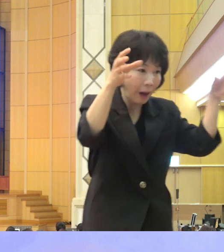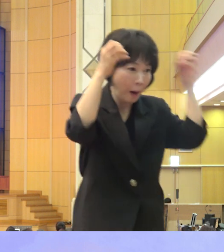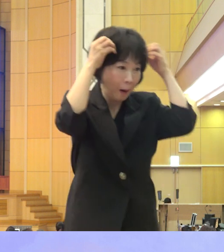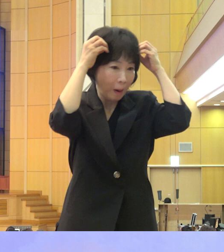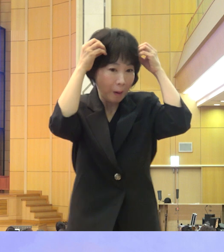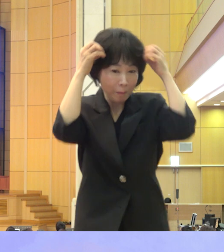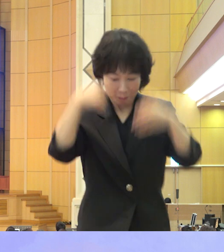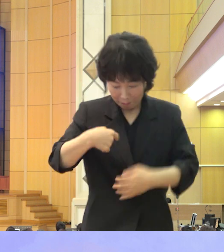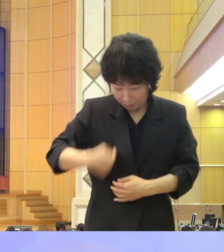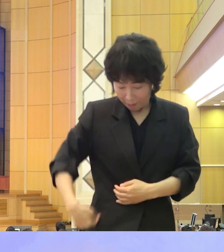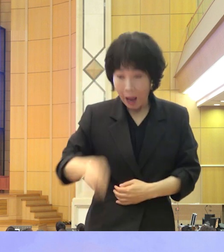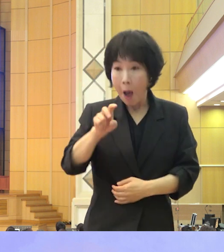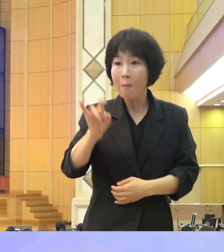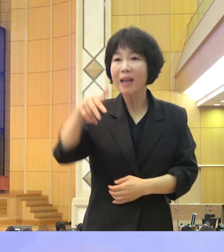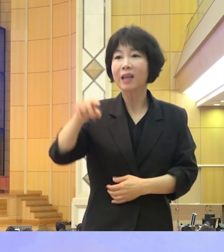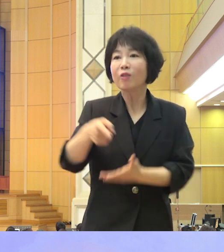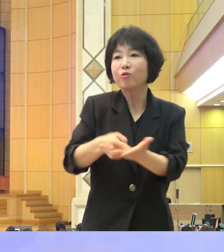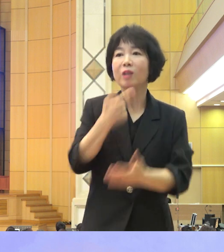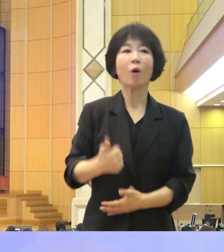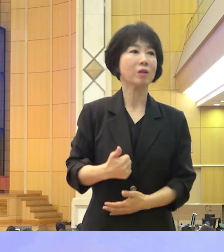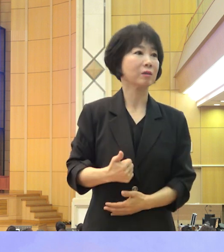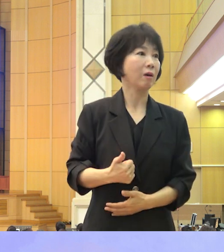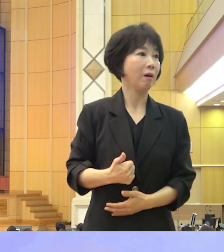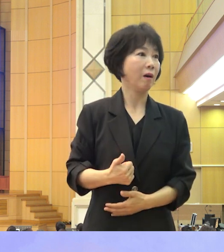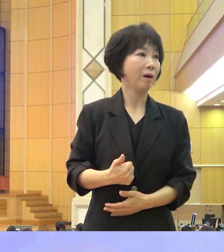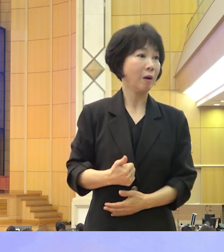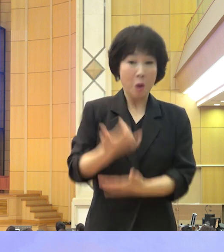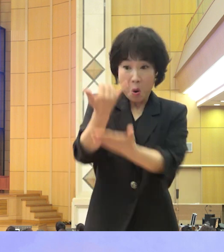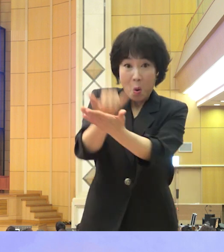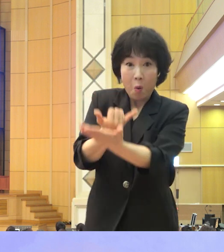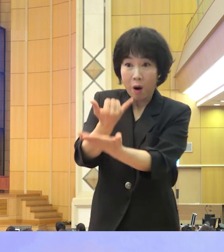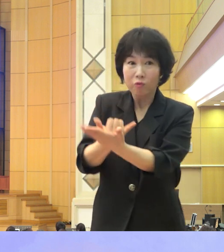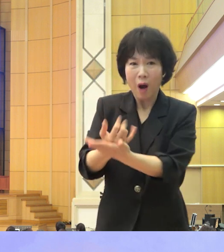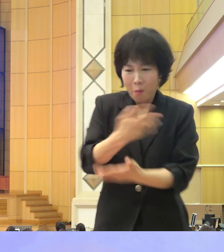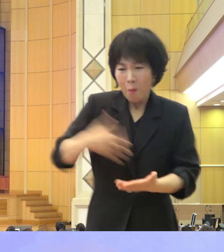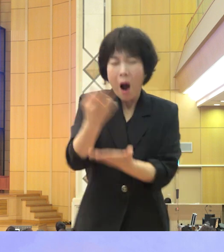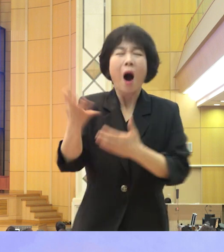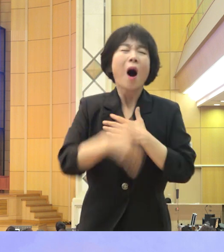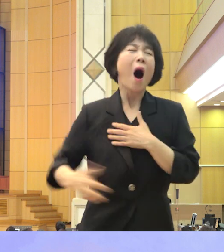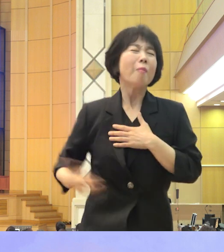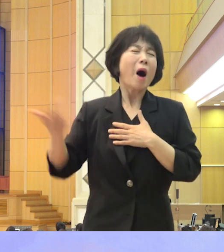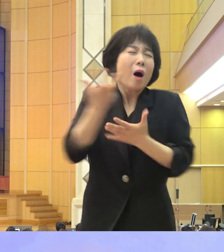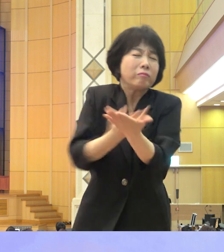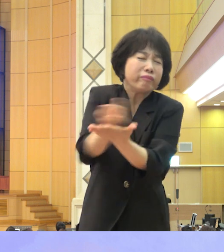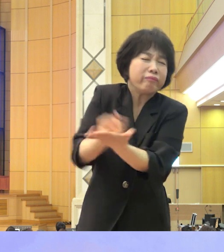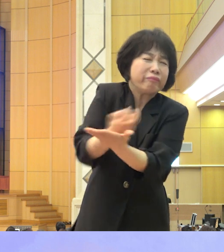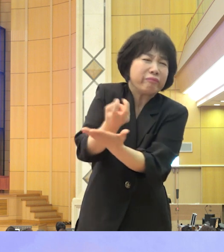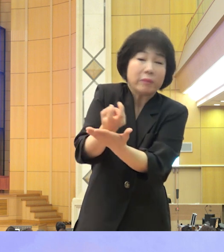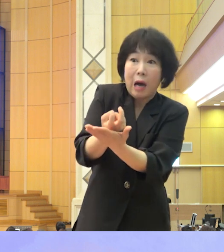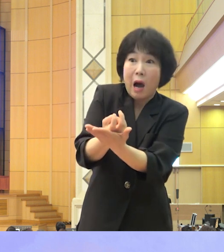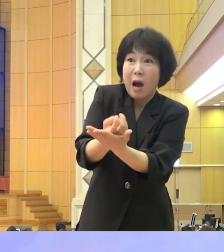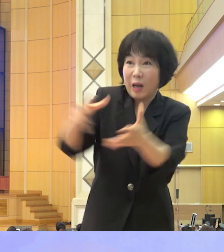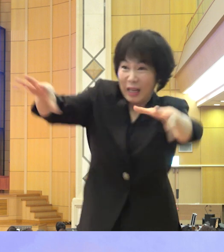하더라도 침대에다가요, 4다리 다, 8다리 다 묶었습니다.